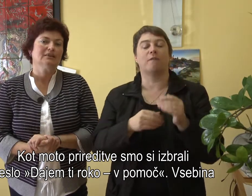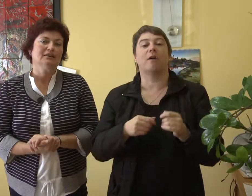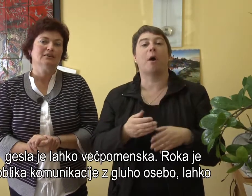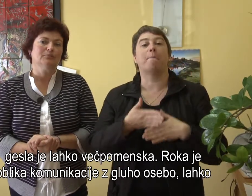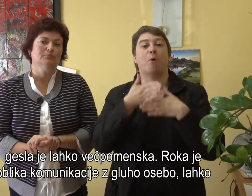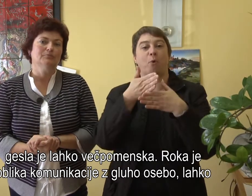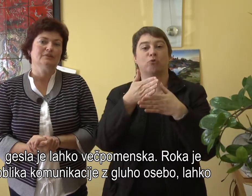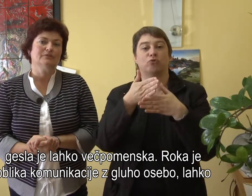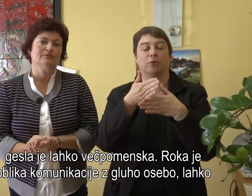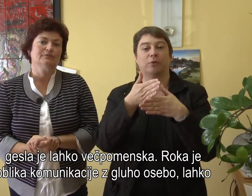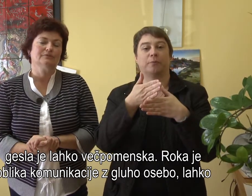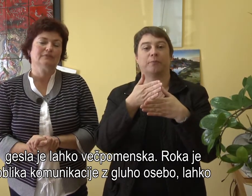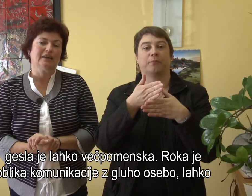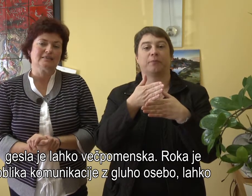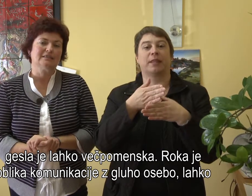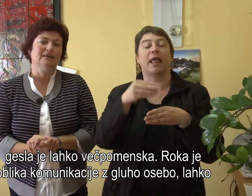Vsebina tega